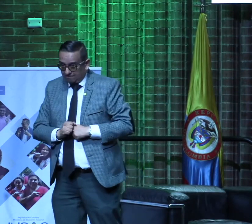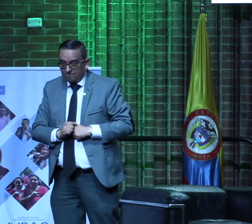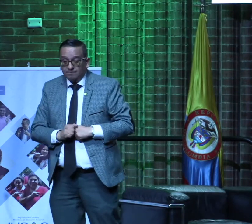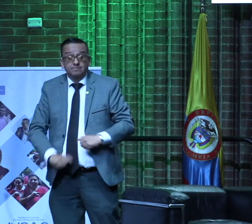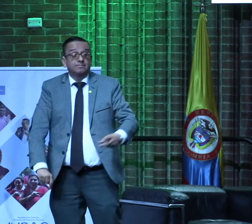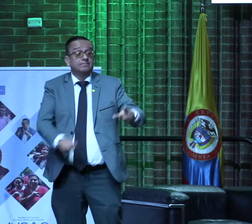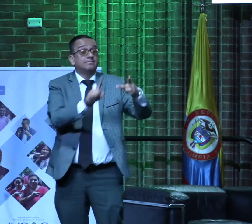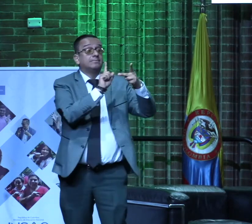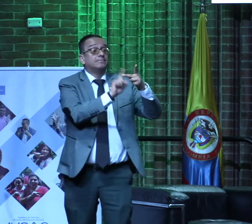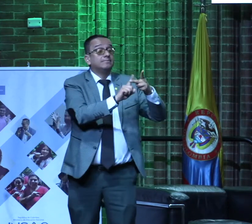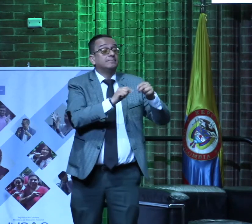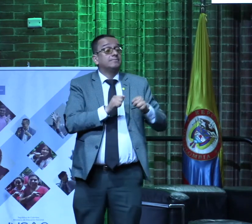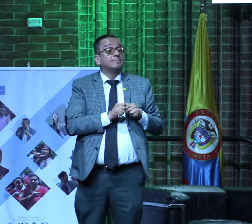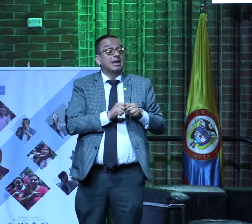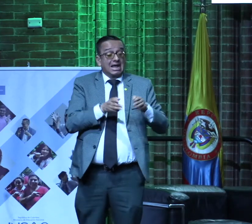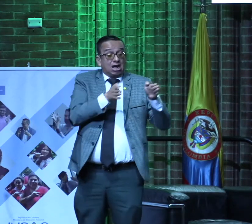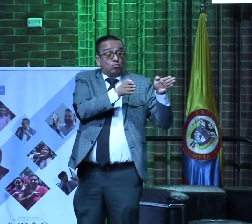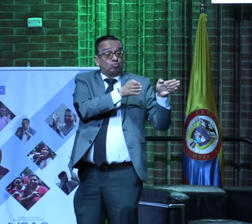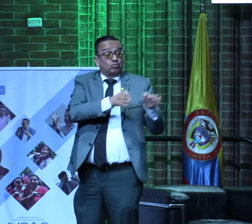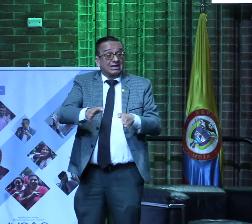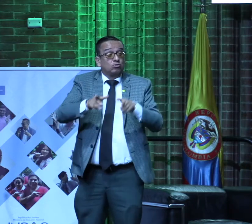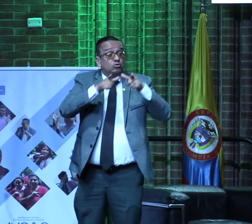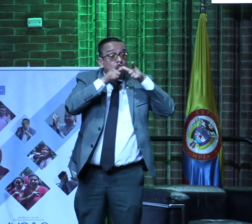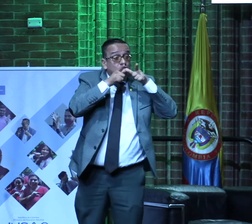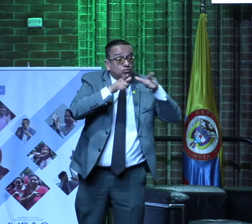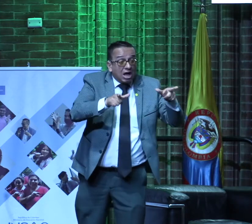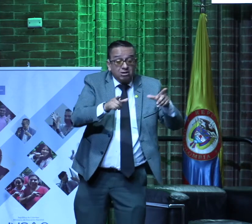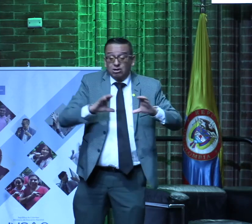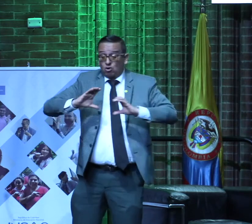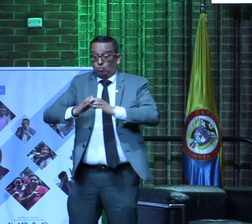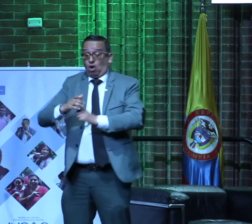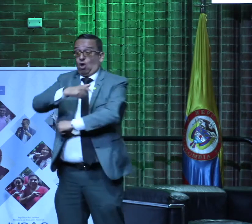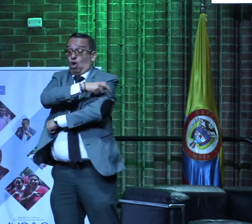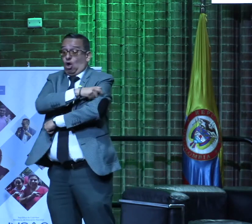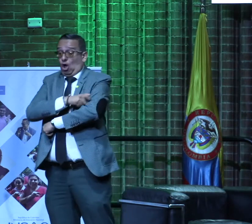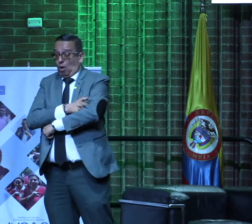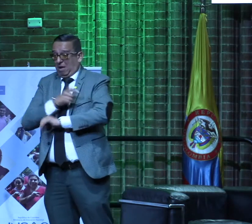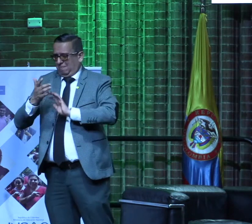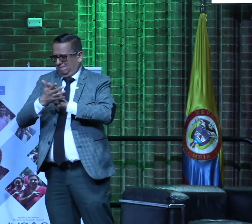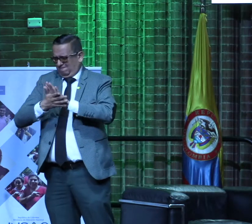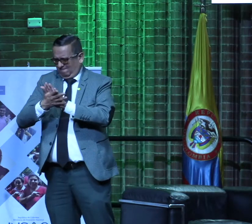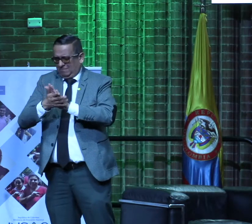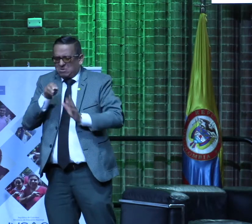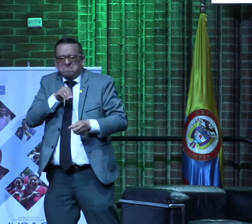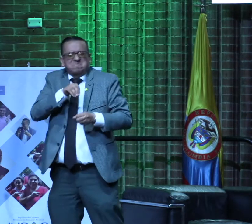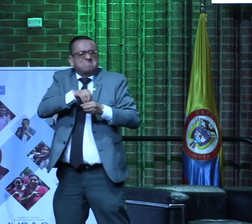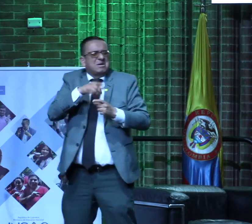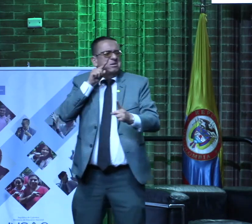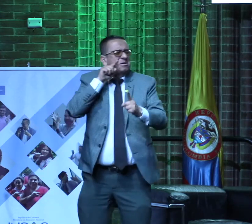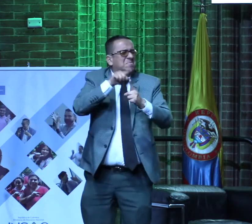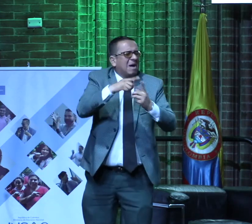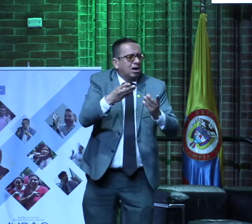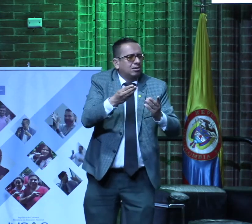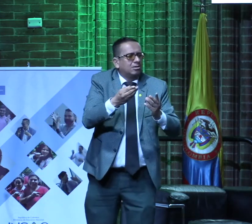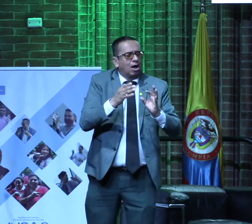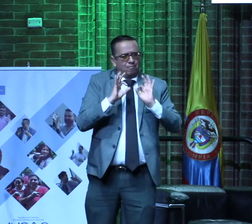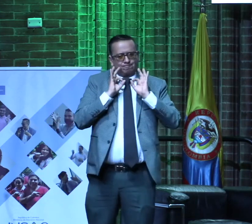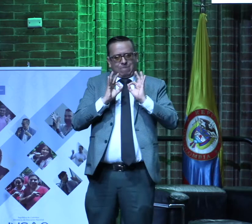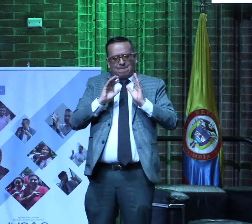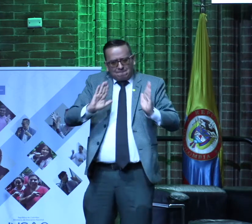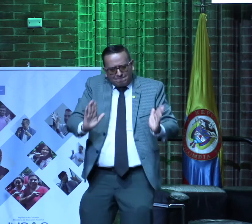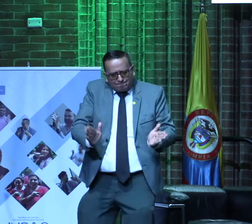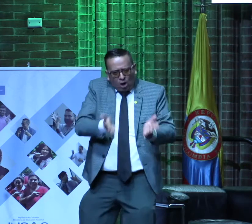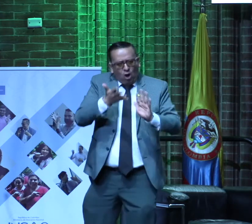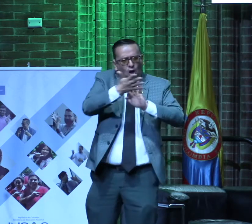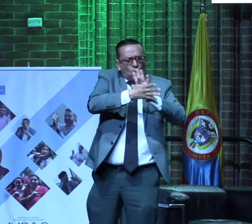profesionales, pues en primer lugar realizamos acciones en trabajo conjunto y seguimiento para divulgar, para que los contenidos que se